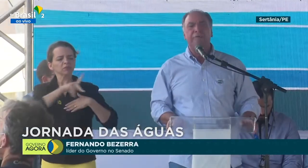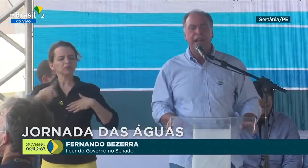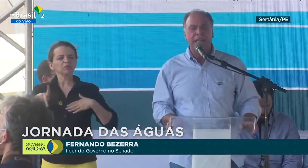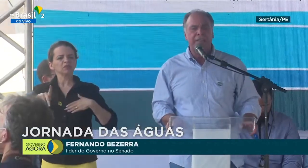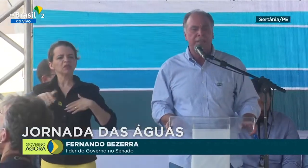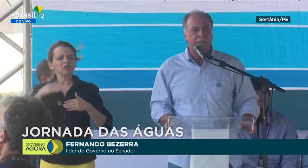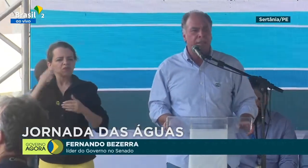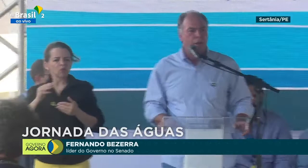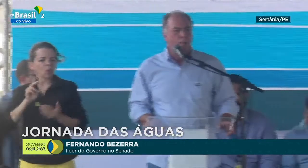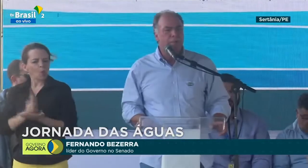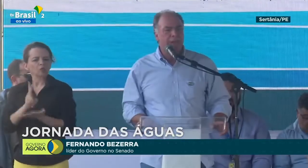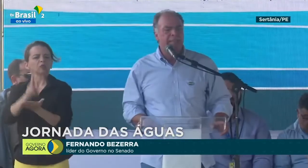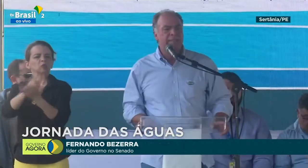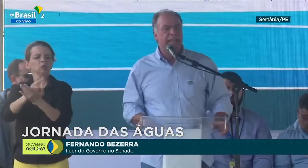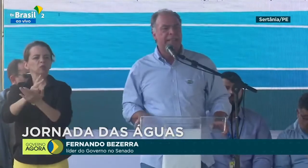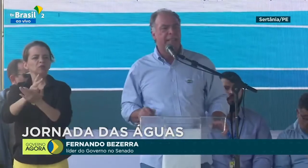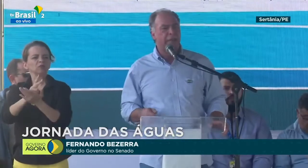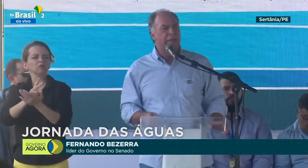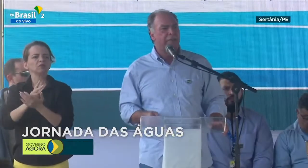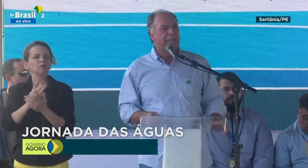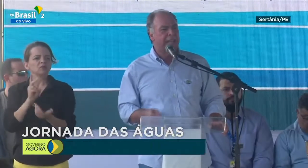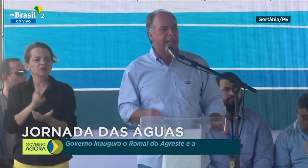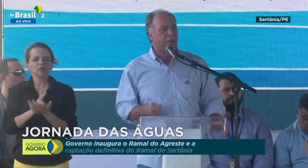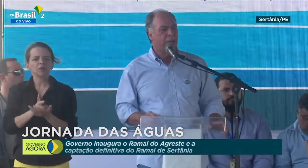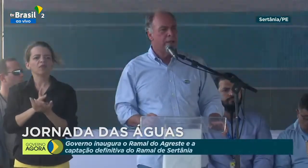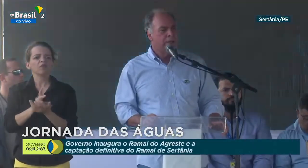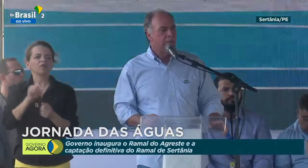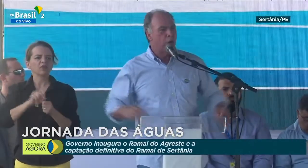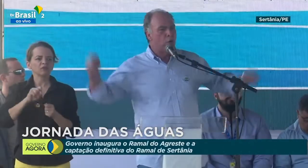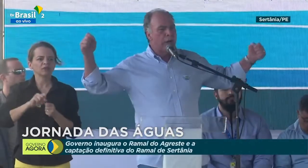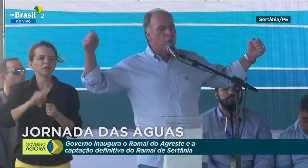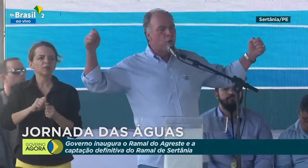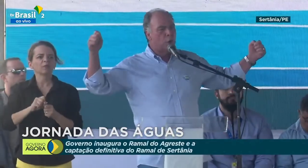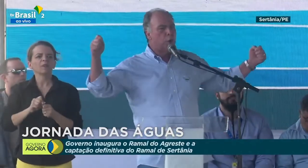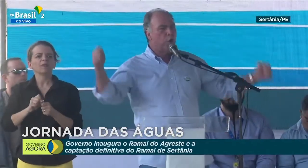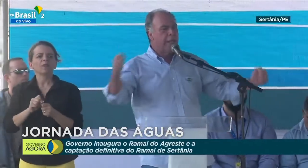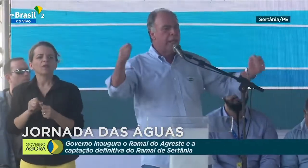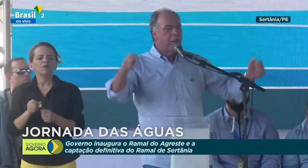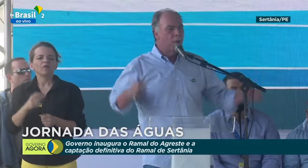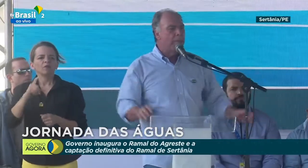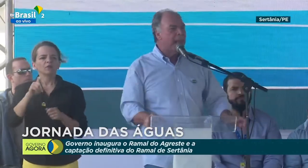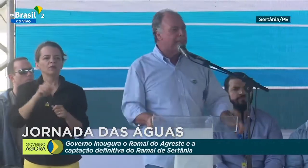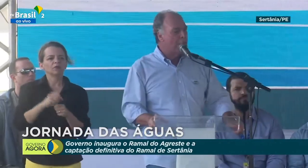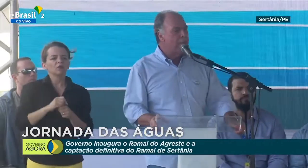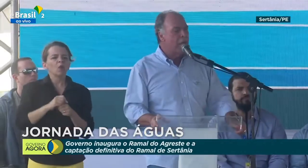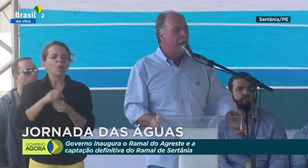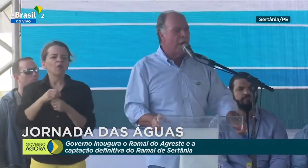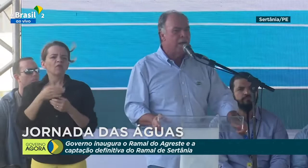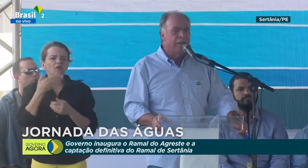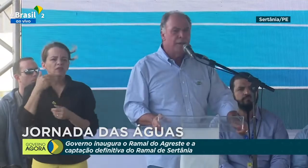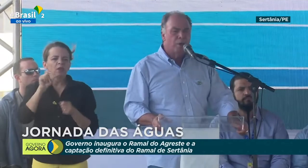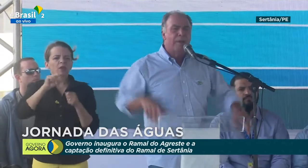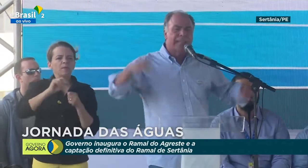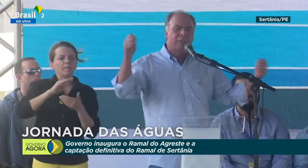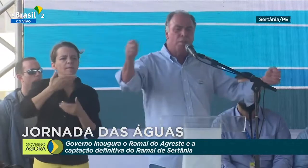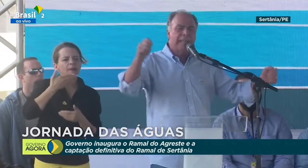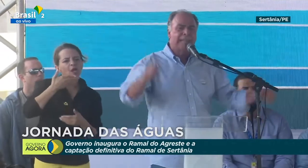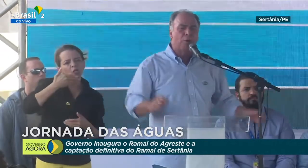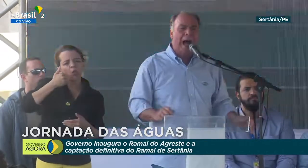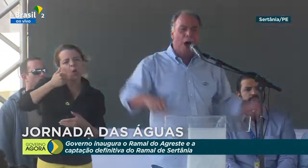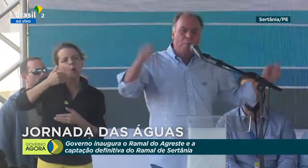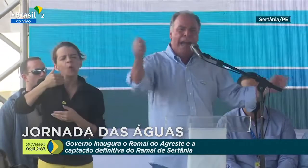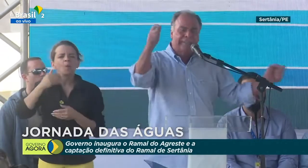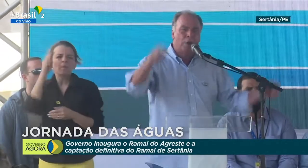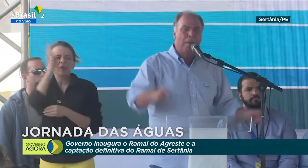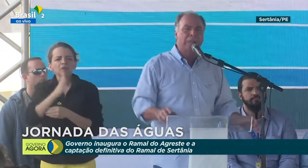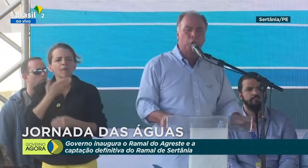siga em frente, como Vossa Excelência vem fazendo, procurando construir um Brasil melhor, um Brasil mais